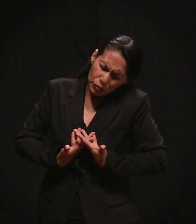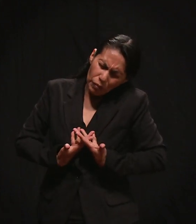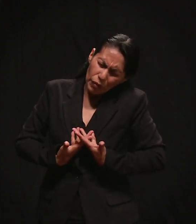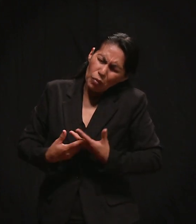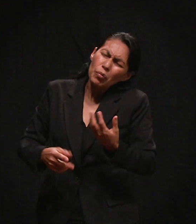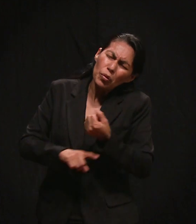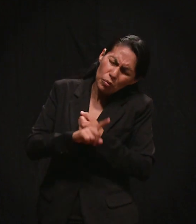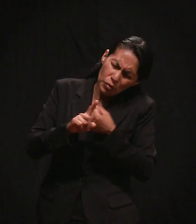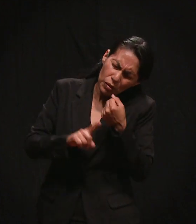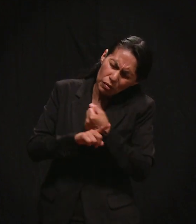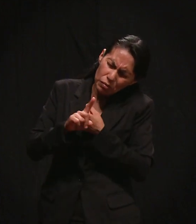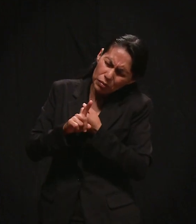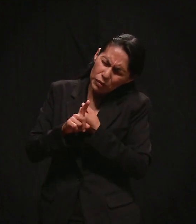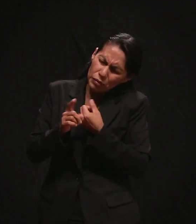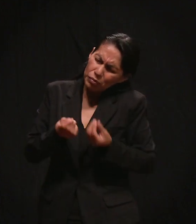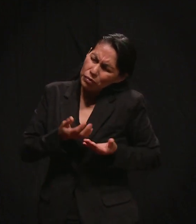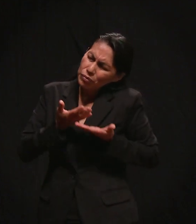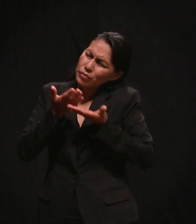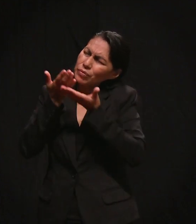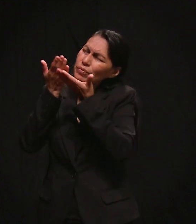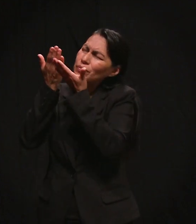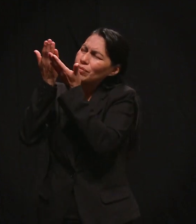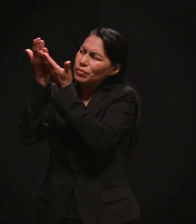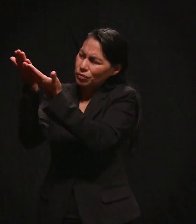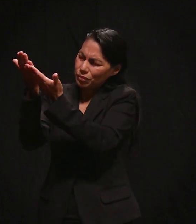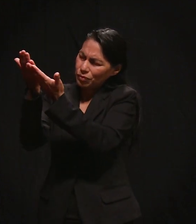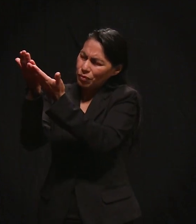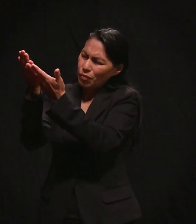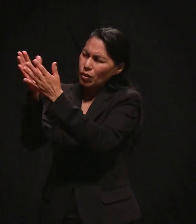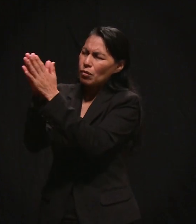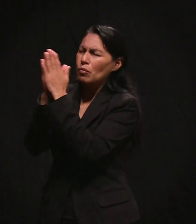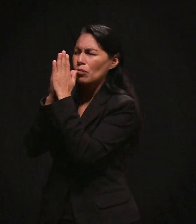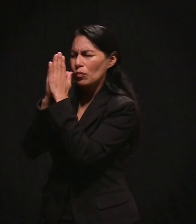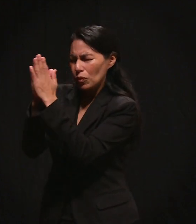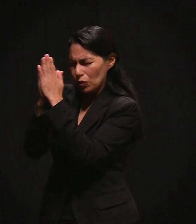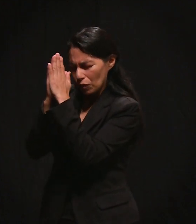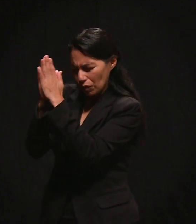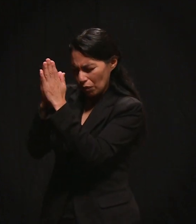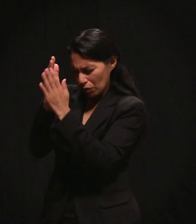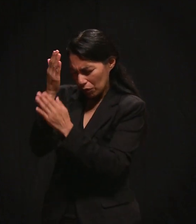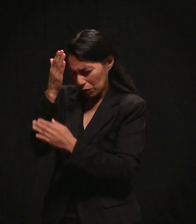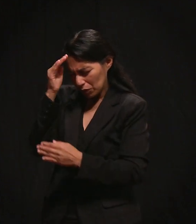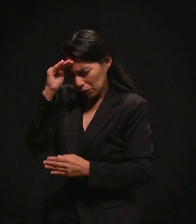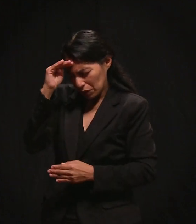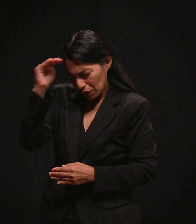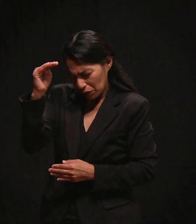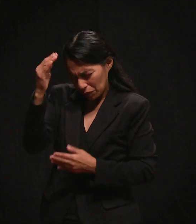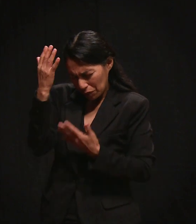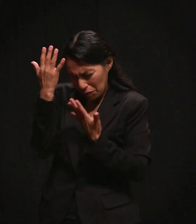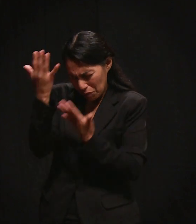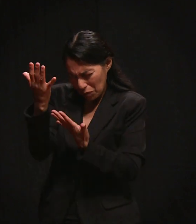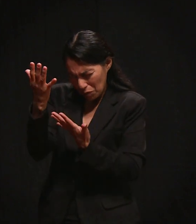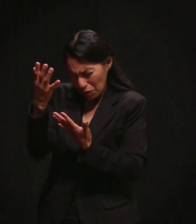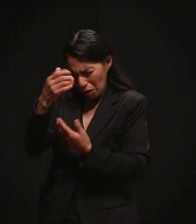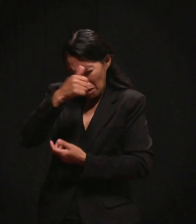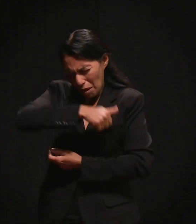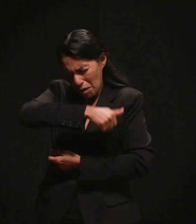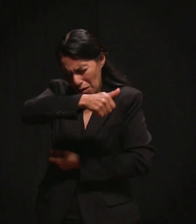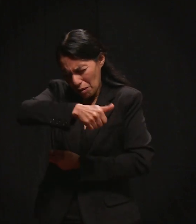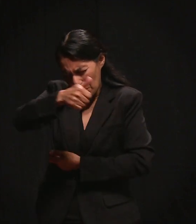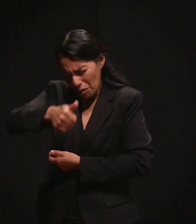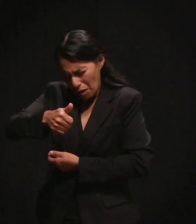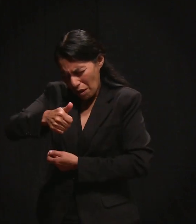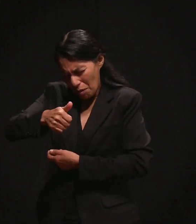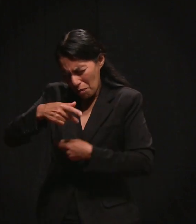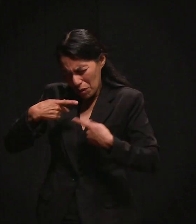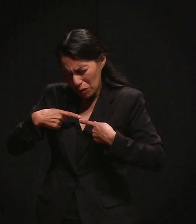pedirte, Señor, que bendigas a cada una de las personas que están viendo y escuchando este programa, y especialmente a los que han